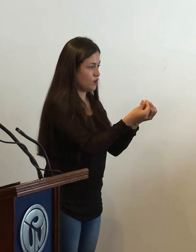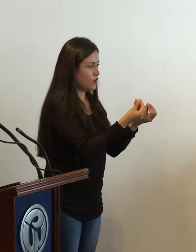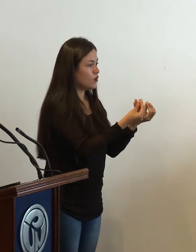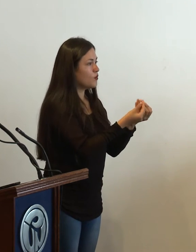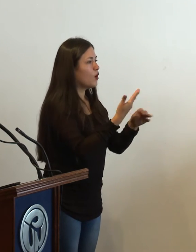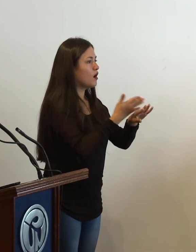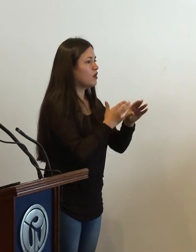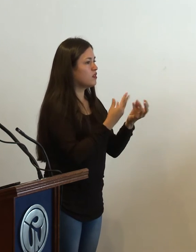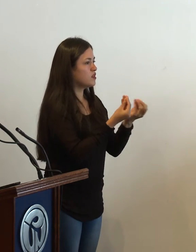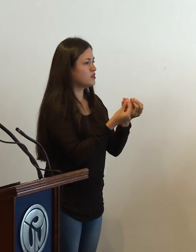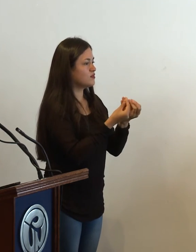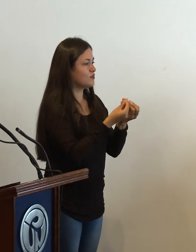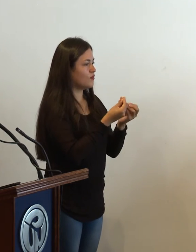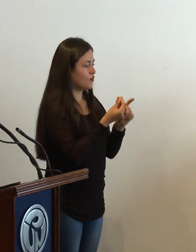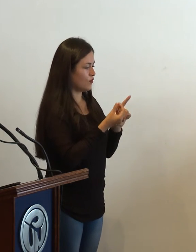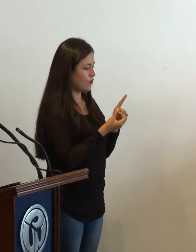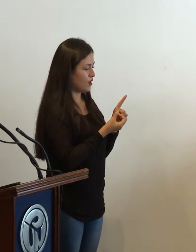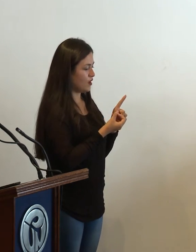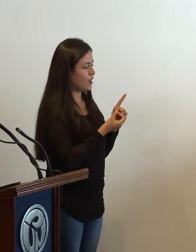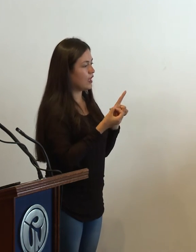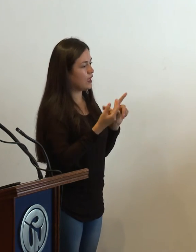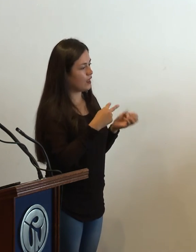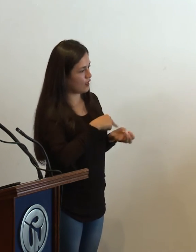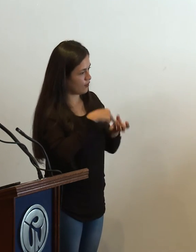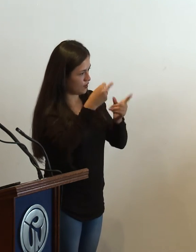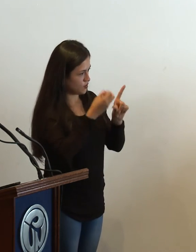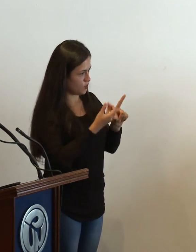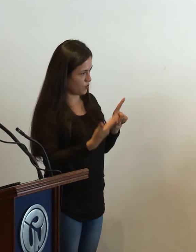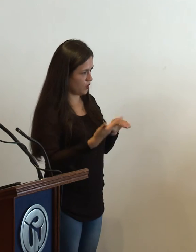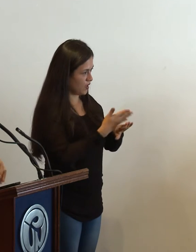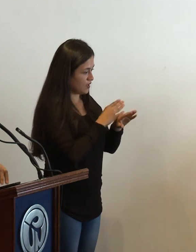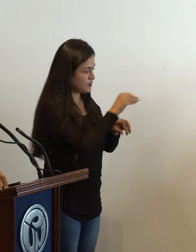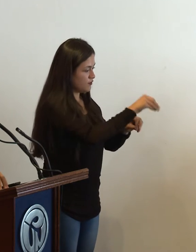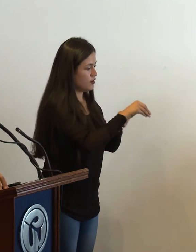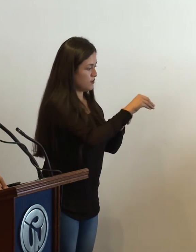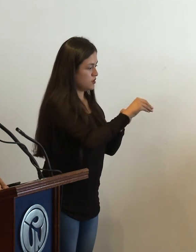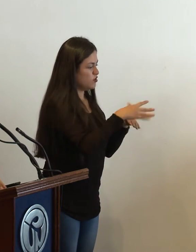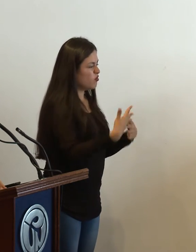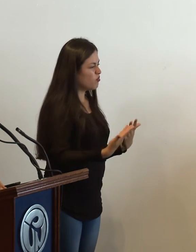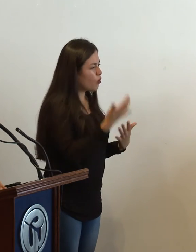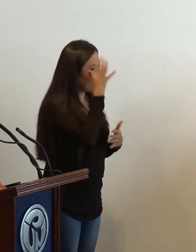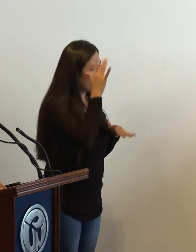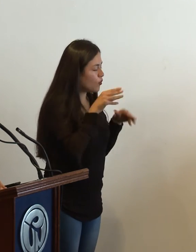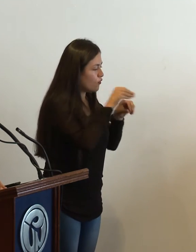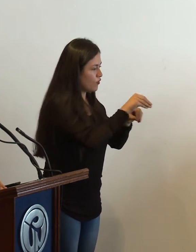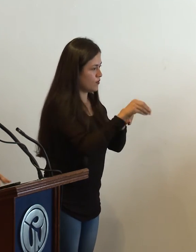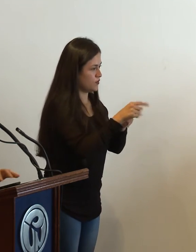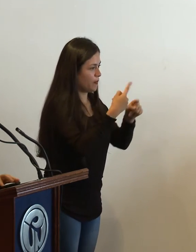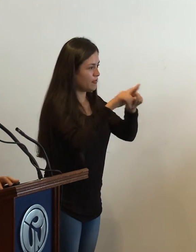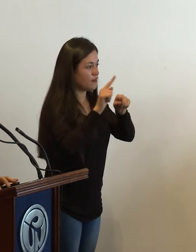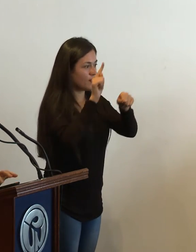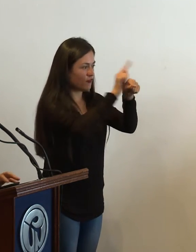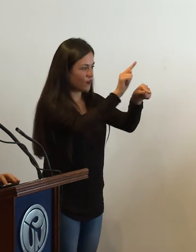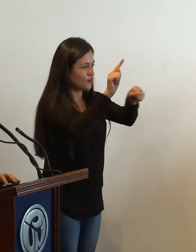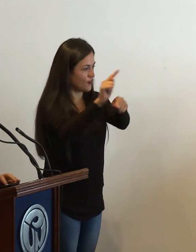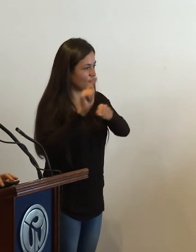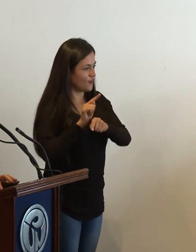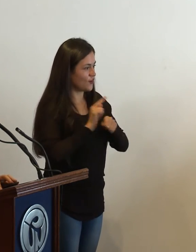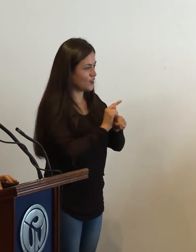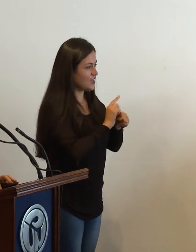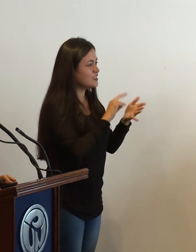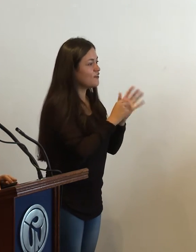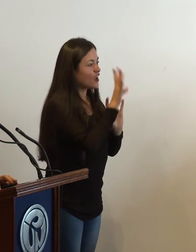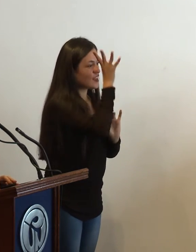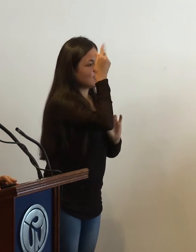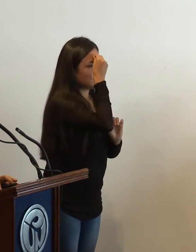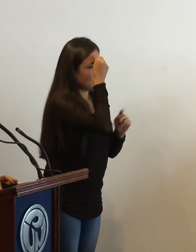la unidad que se llamó en ese momento Educación Popular, se dio gracias a que profesores de distintas facultades se juntaron alrededor de la